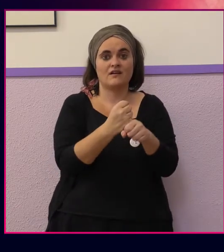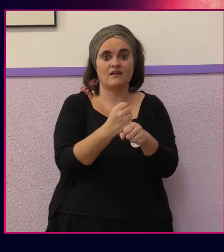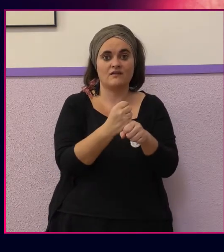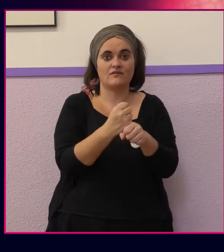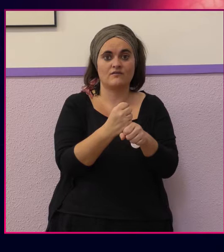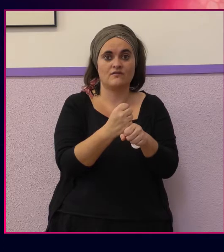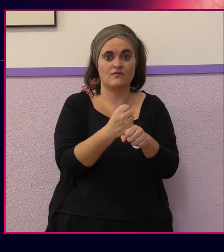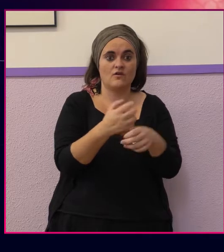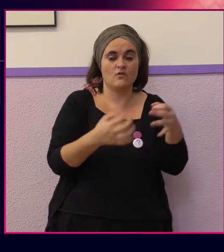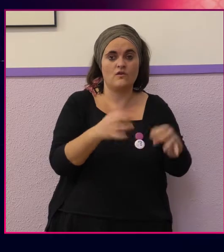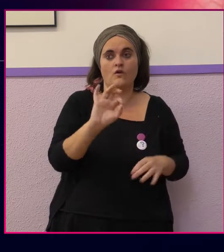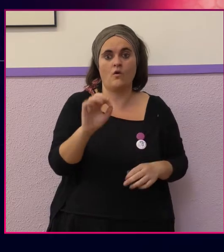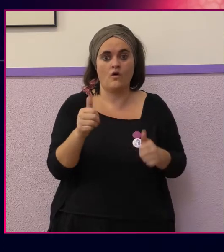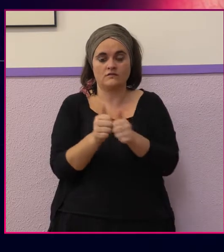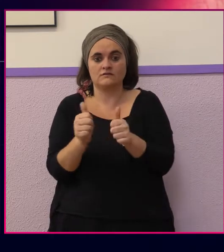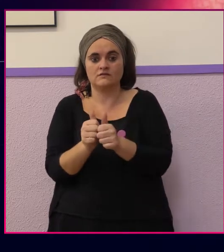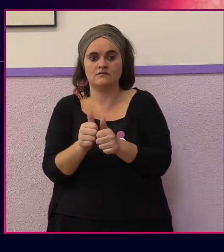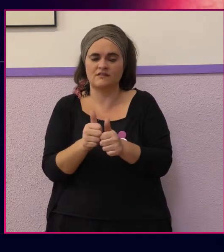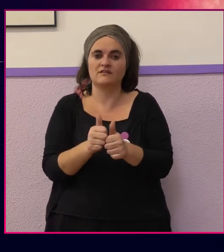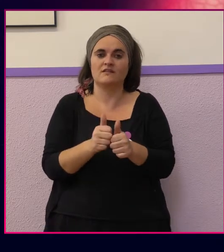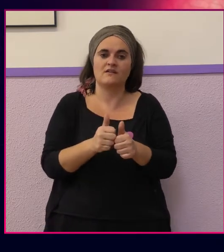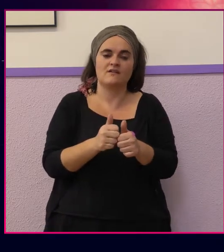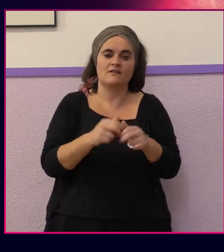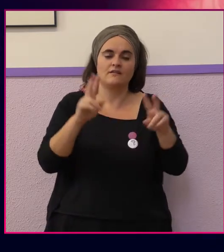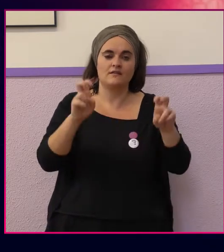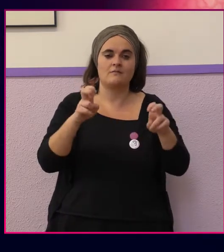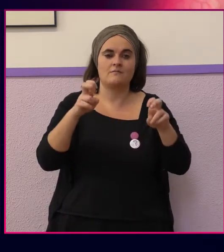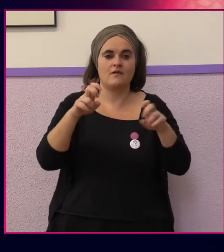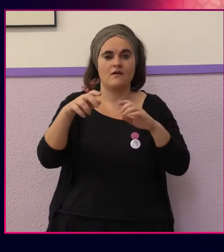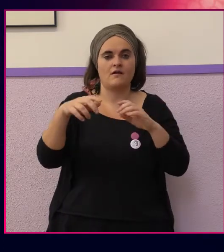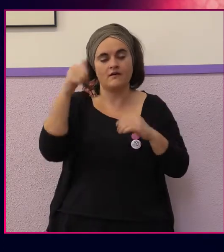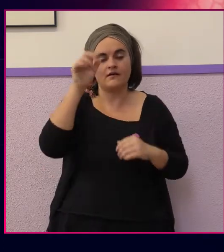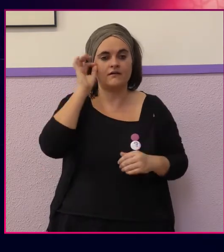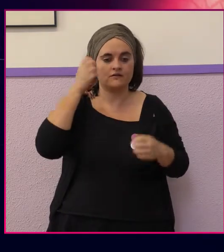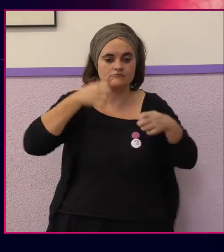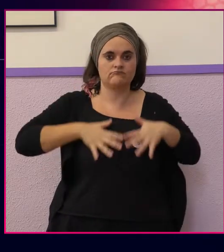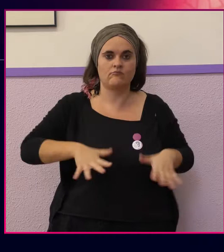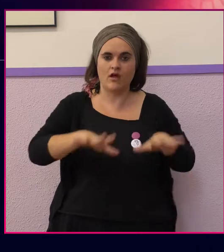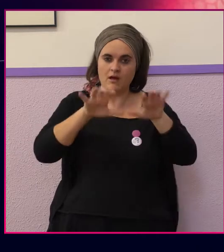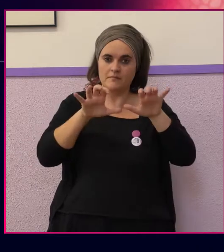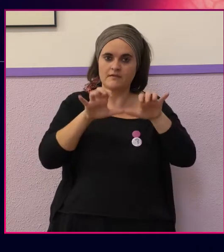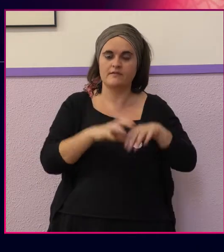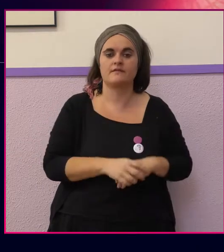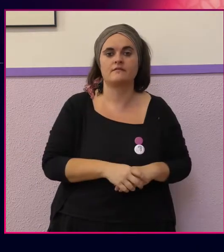zein justizia pertsonala duten epaitegi espezifikoetan egin dadila.